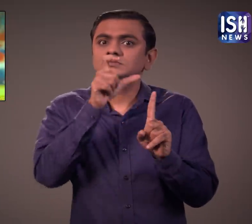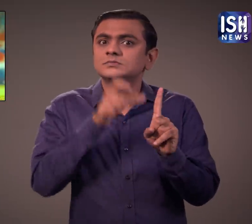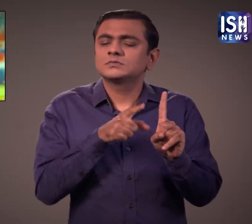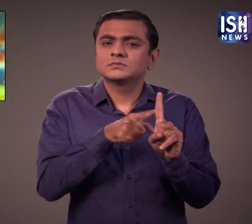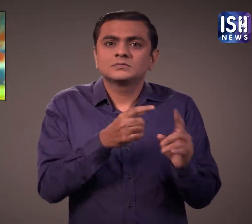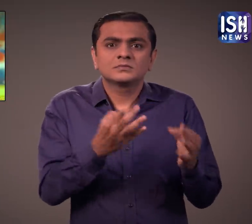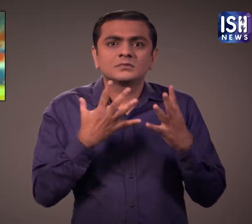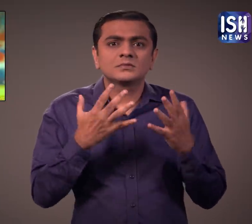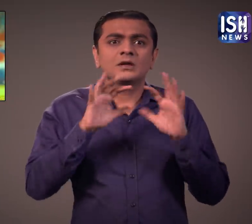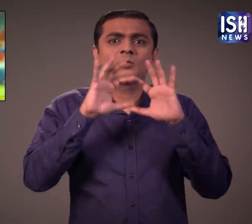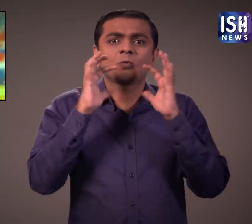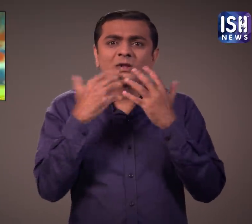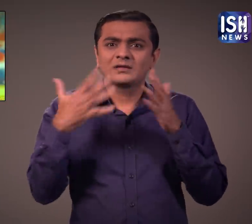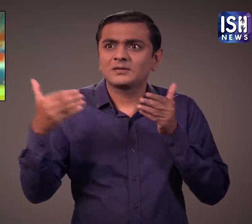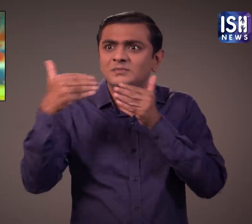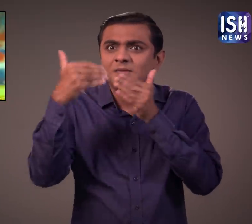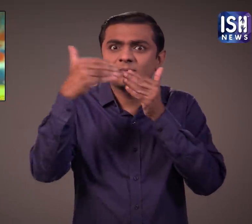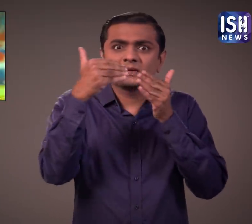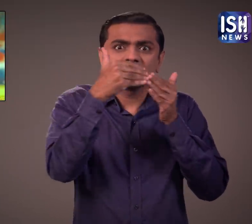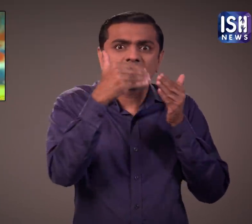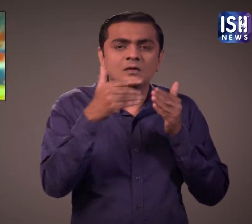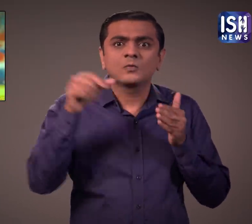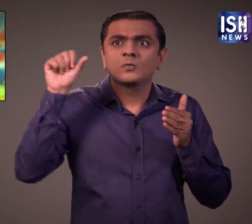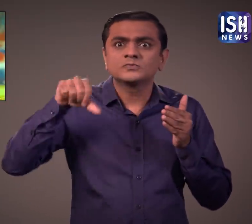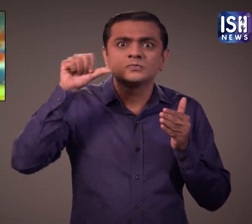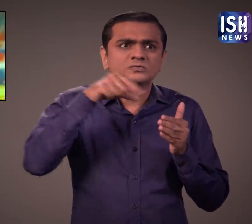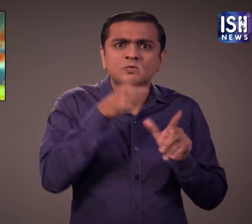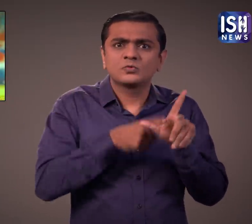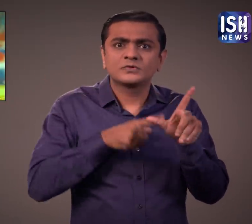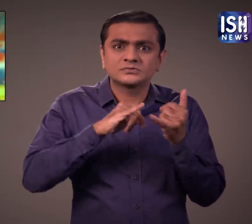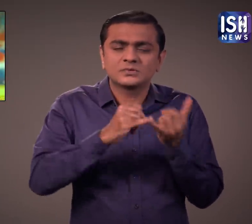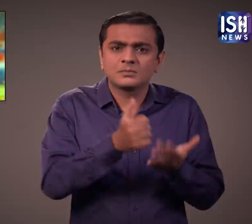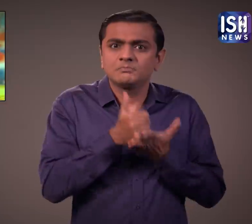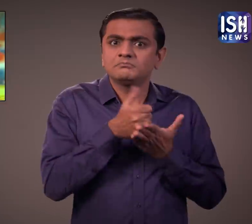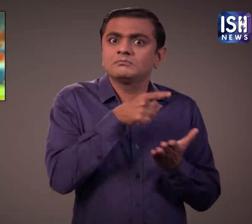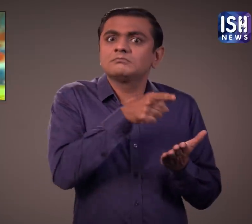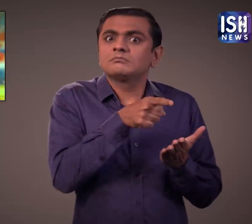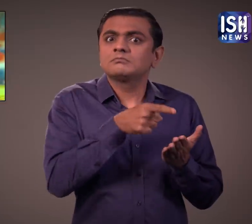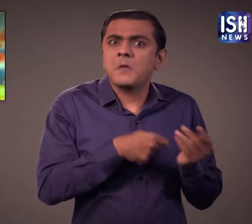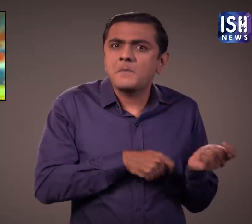युवराज सिंग एक अद्बुत बल्ले बाज है और उन्होंने भारत को कई मैंच जीतने में मदद की है